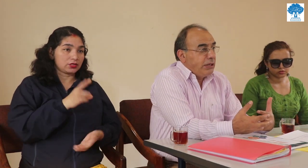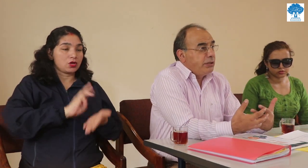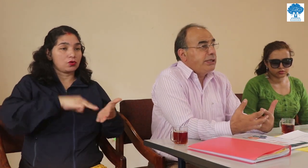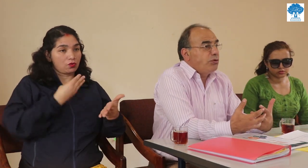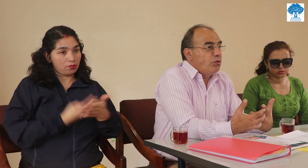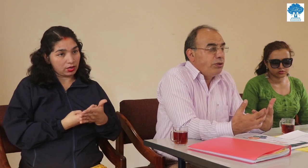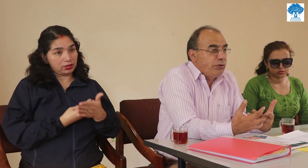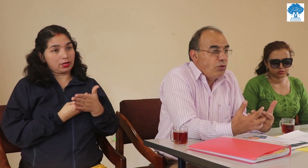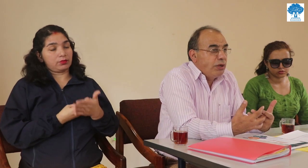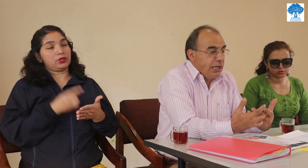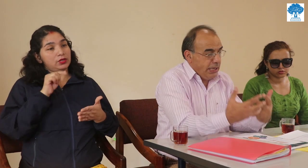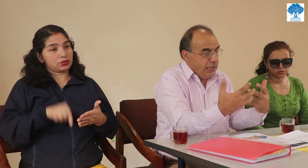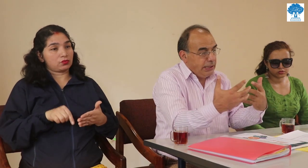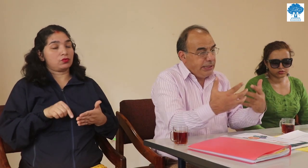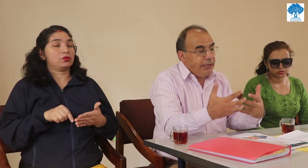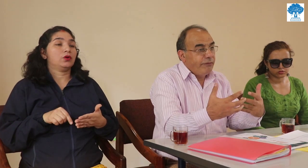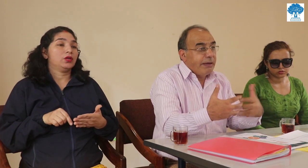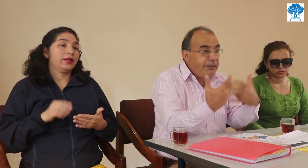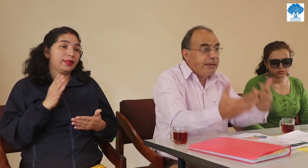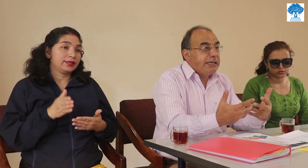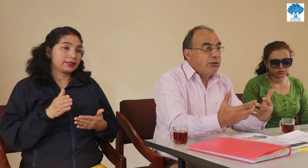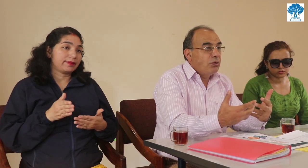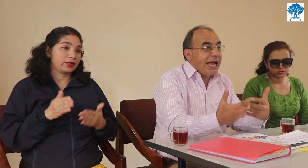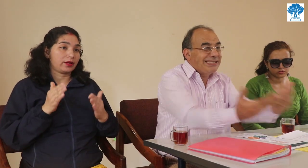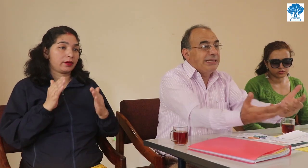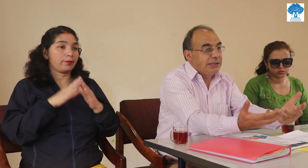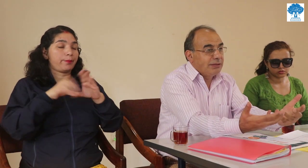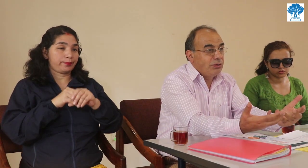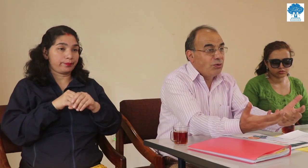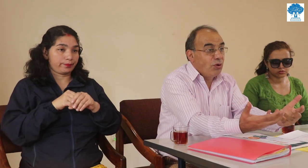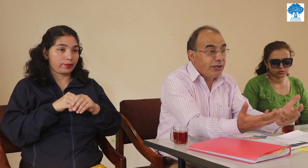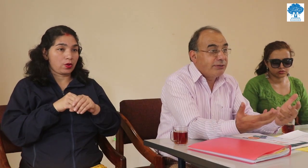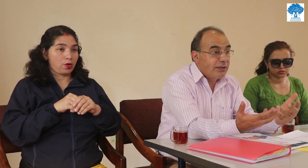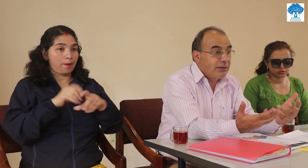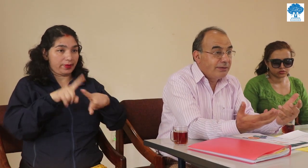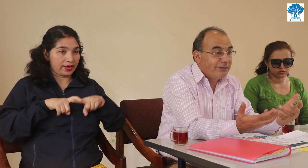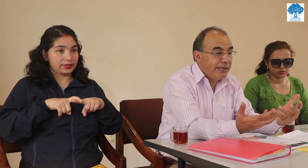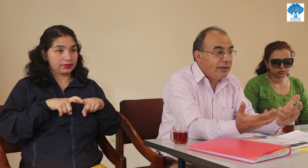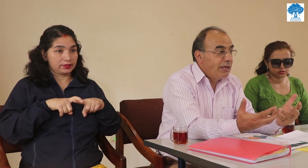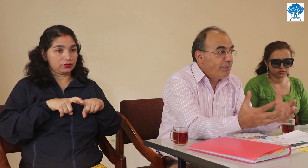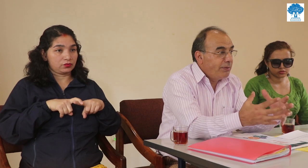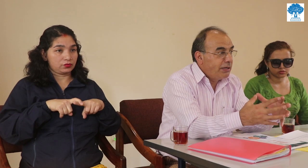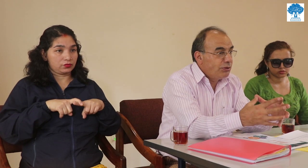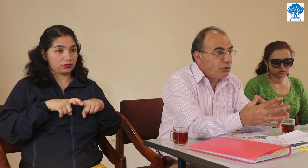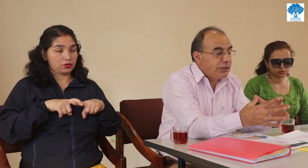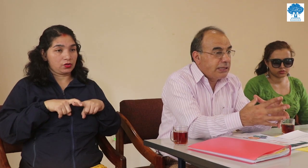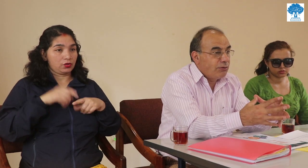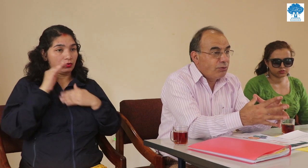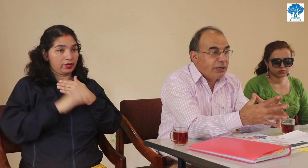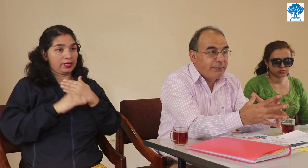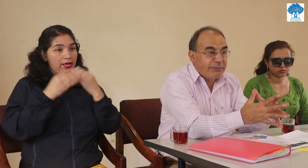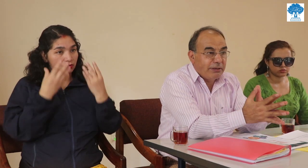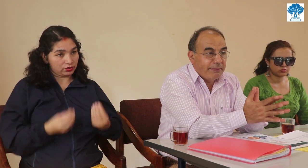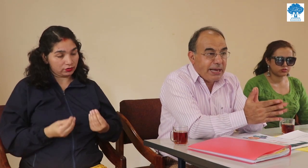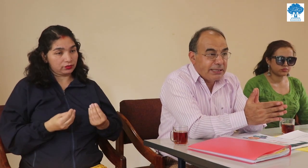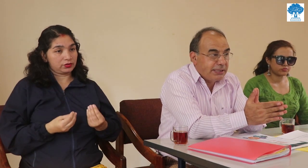भन्दाखेरि एडोलेसेन्टहरूको ले फ्यामिली प्लानिङको एक्सेस उनीहरूको घटेको छ होइन, परिवार नियोजनको साधनहरू